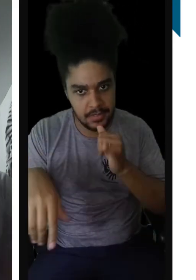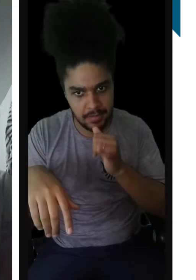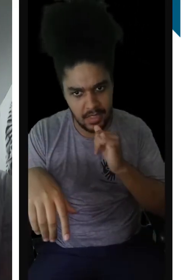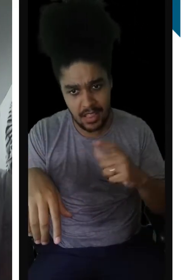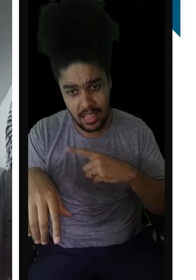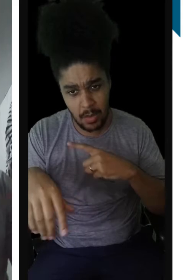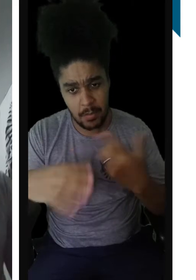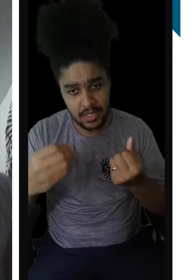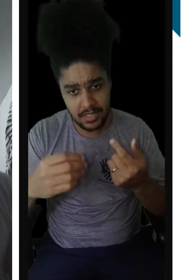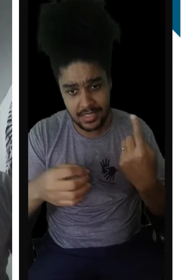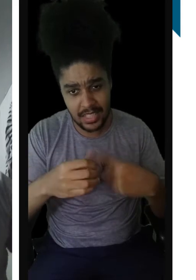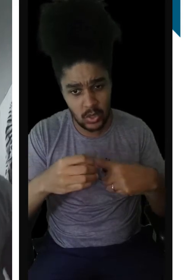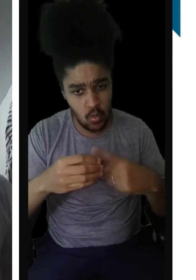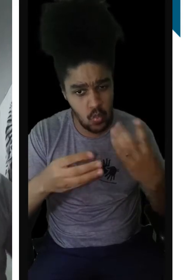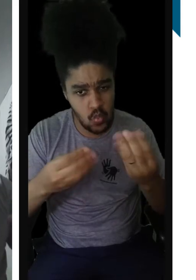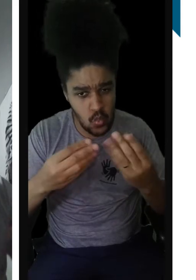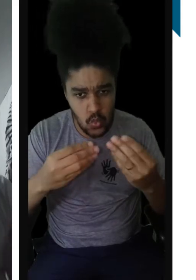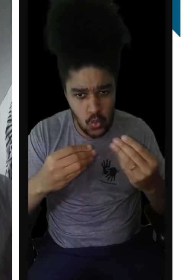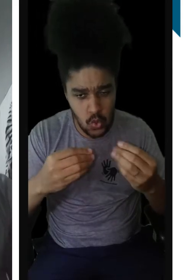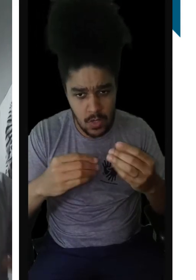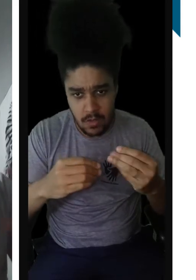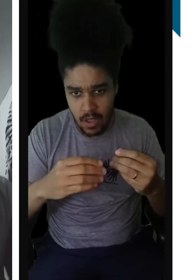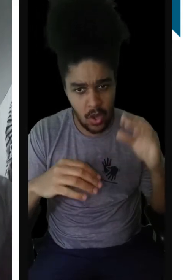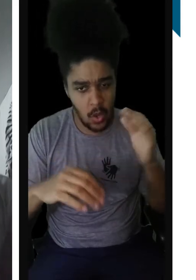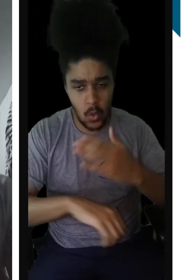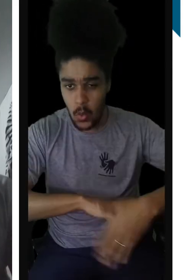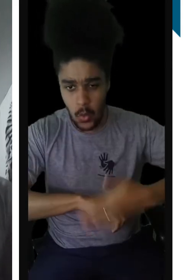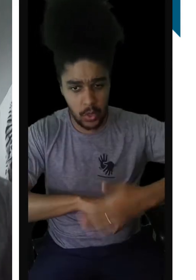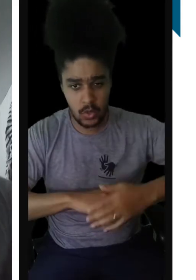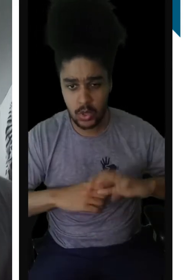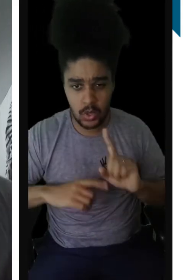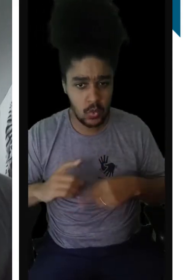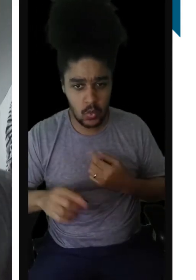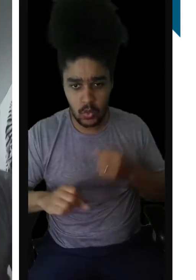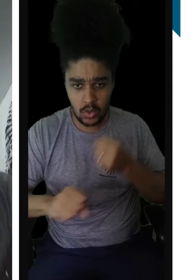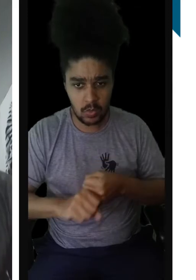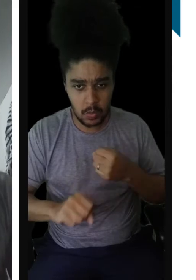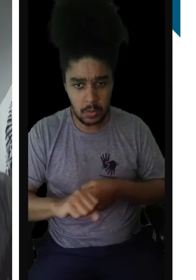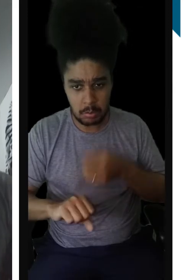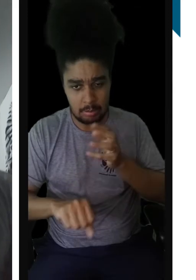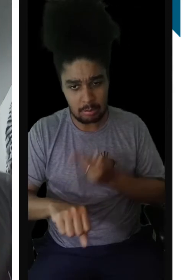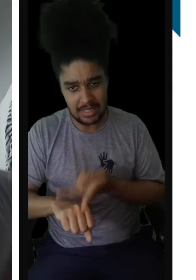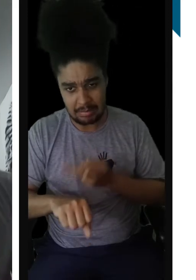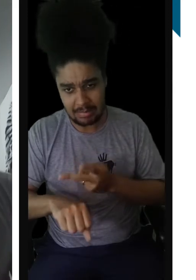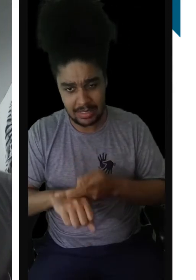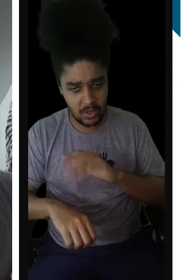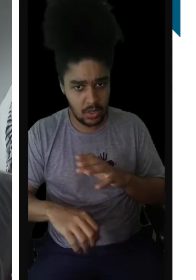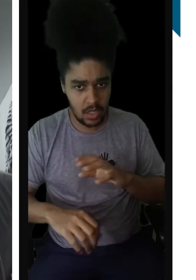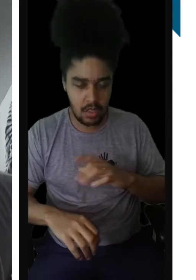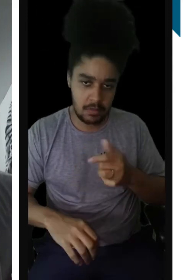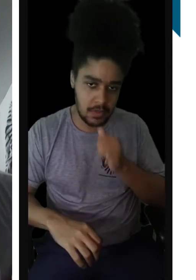cidade muito urbanizada, com muita construção, muito prédio, muita rua asfaltada. E vamos supor que tenha